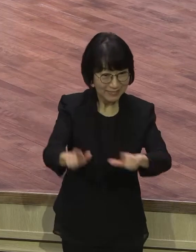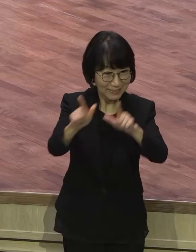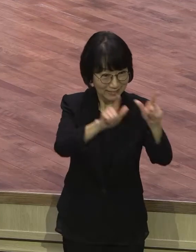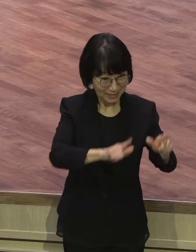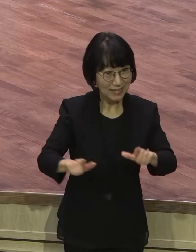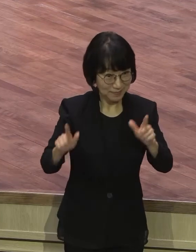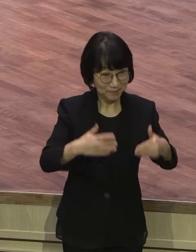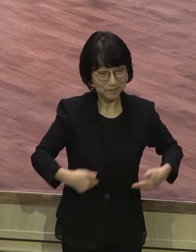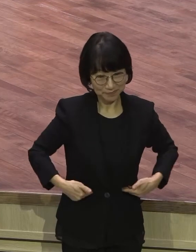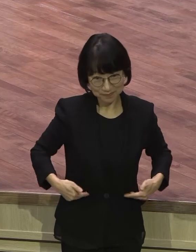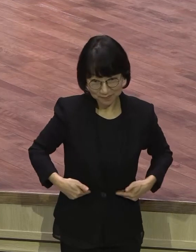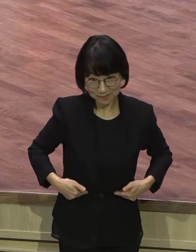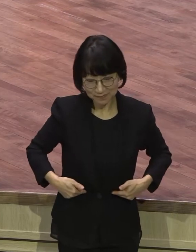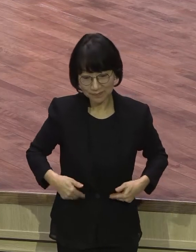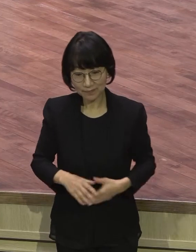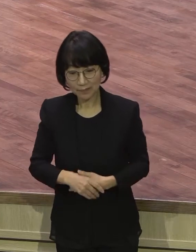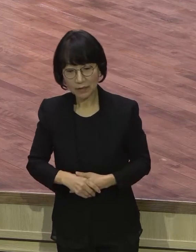결과적으로